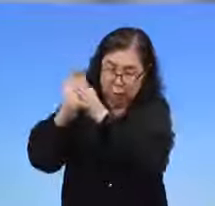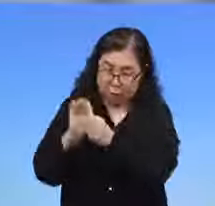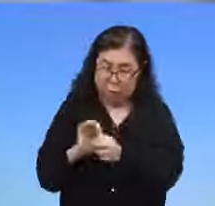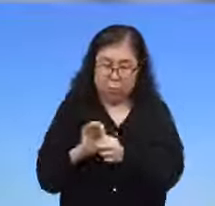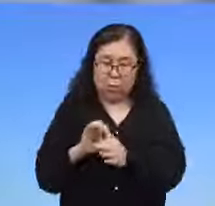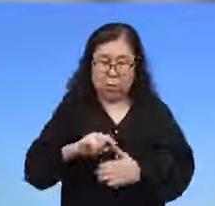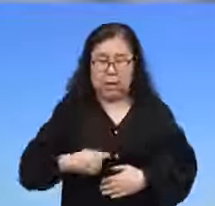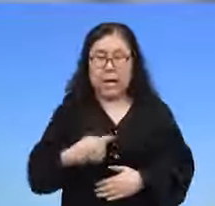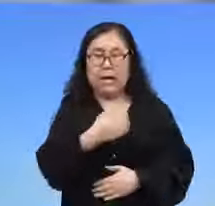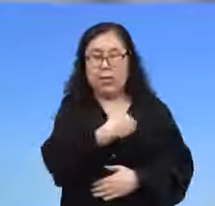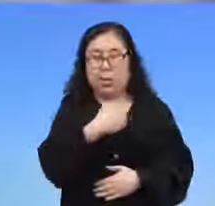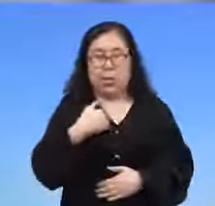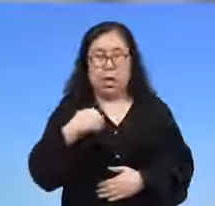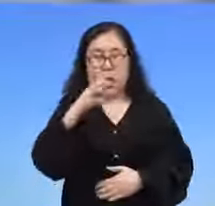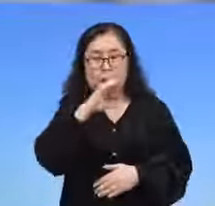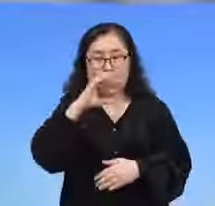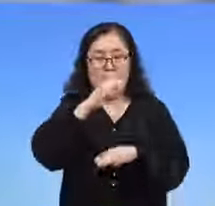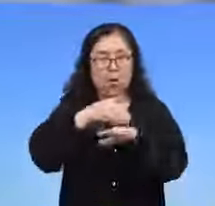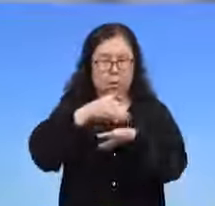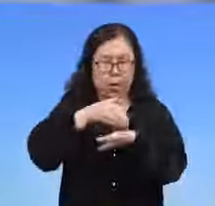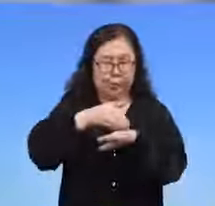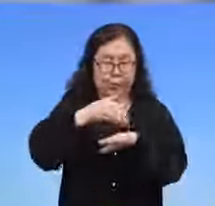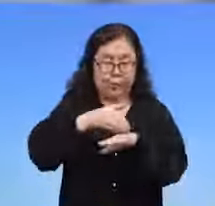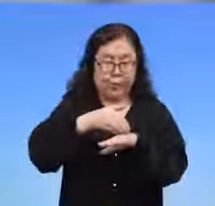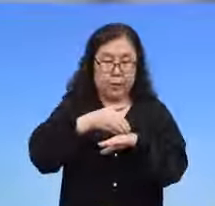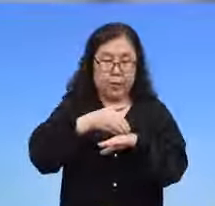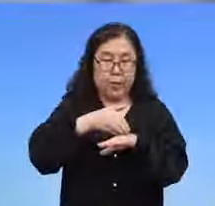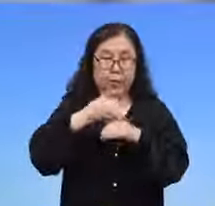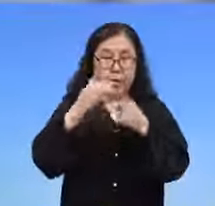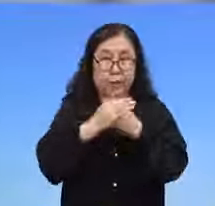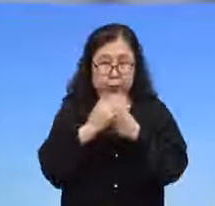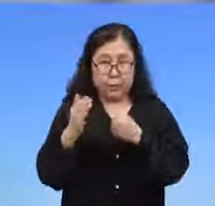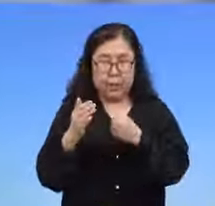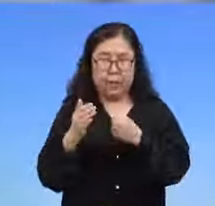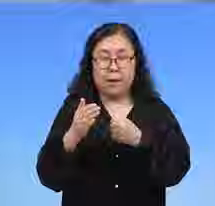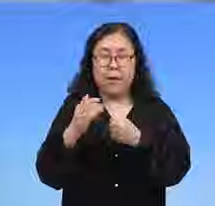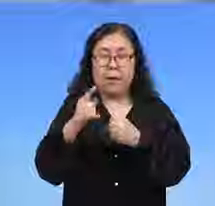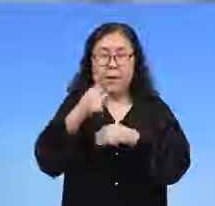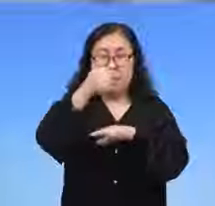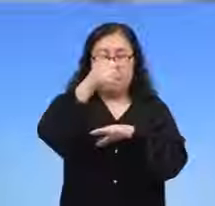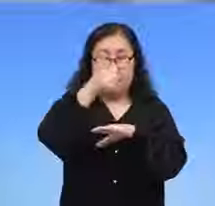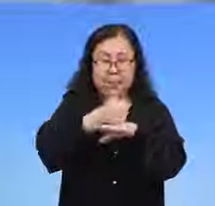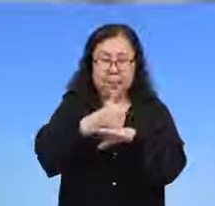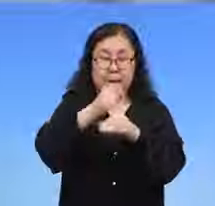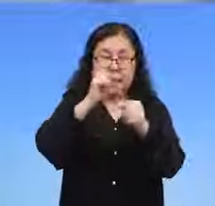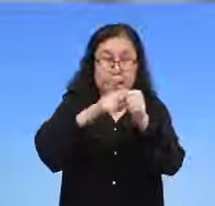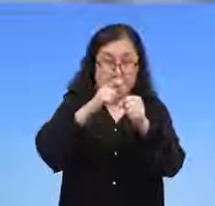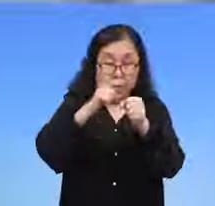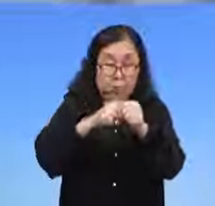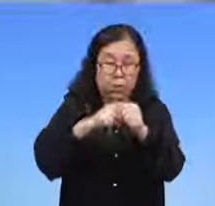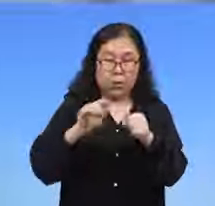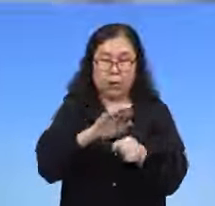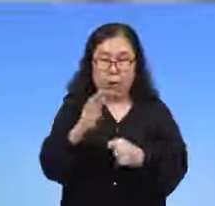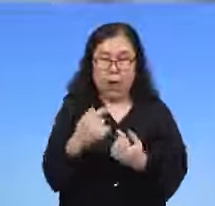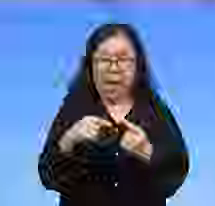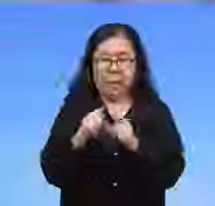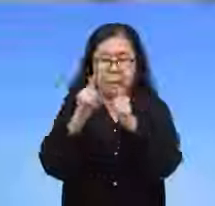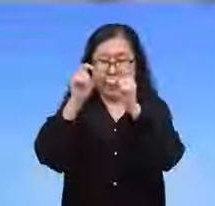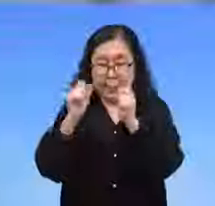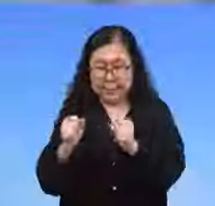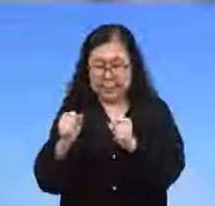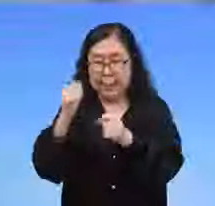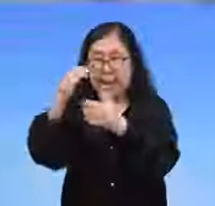자족과 훈련, 그 감사의 마지막 목표는 우리와 함께 하시는 그 하나님을